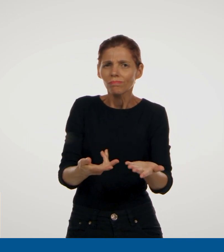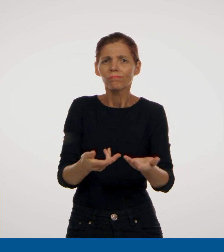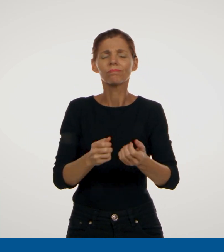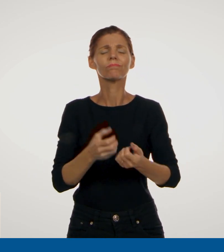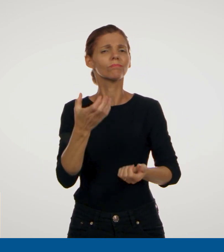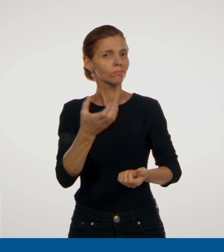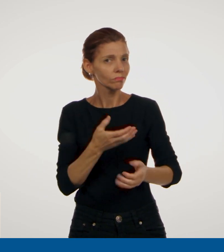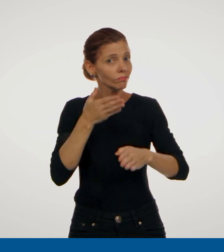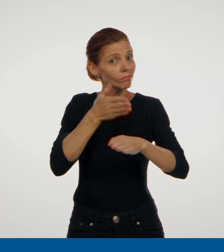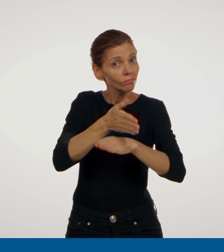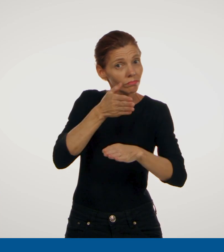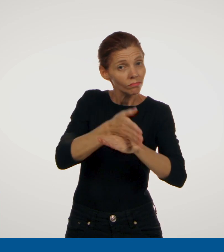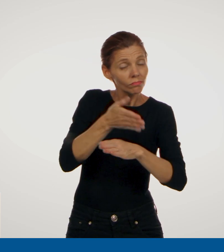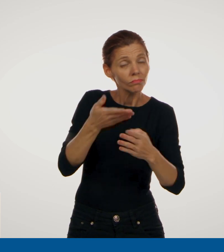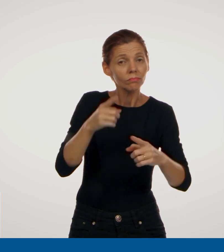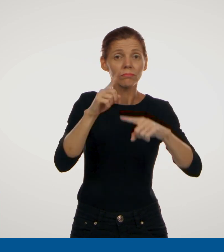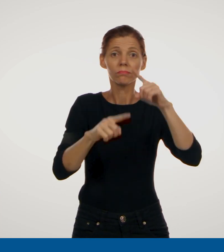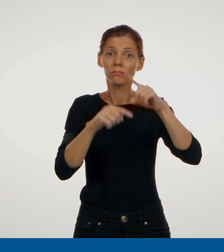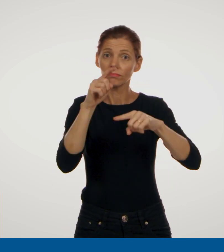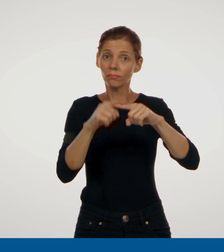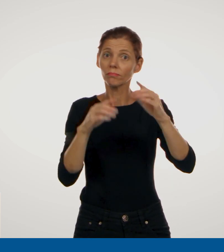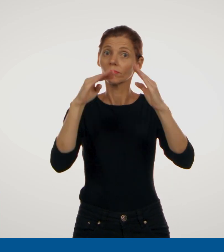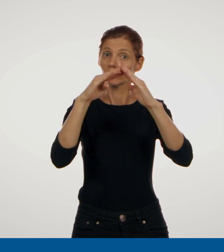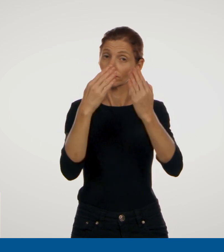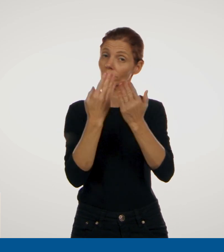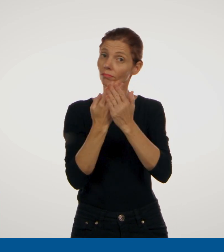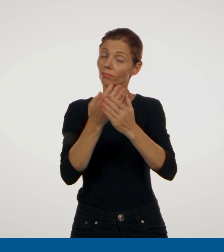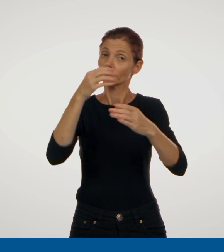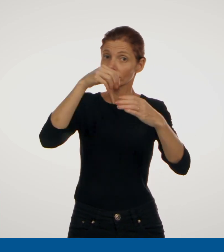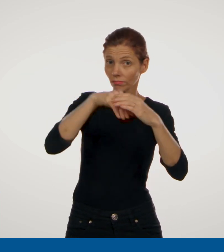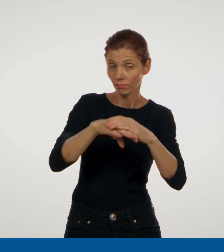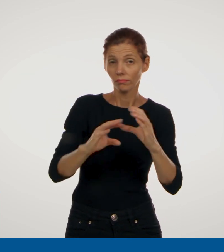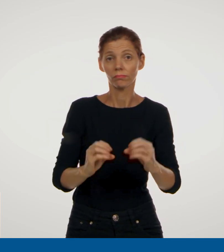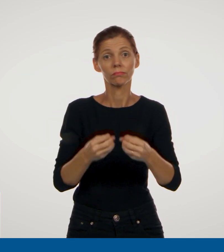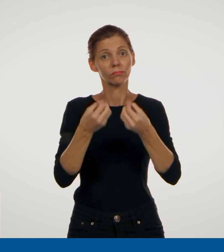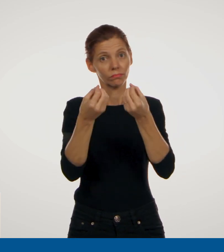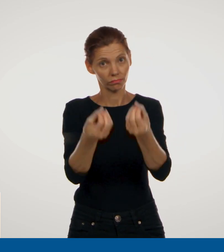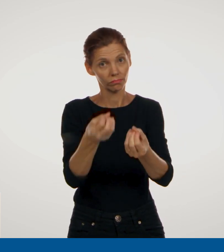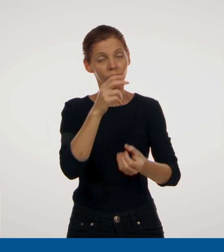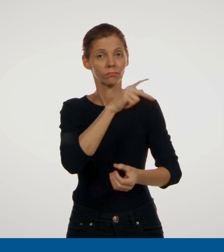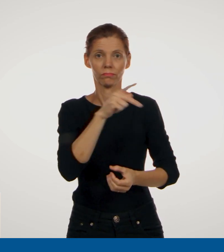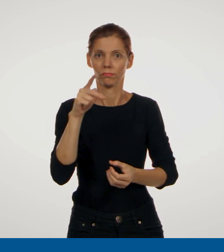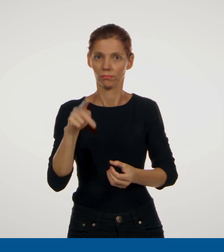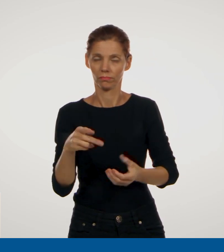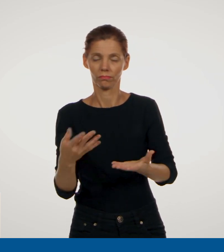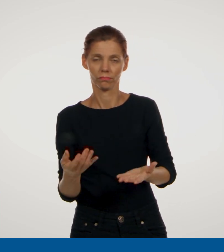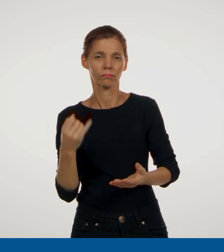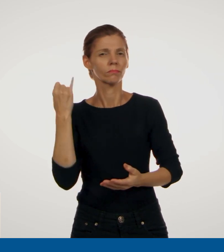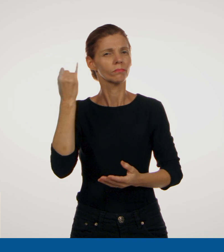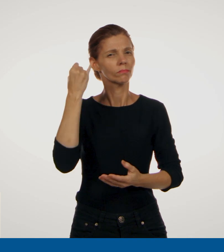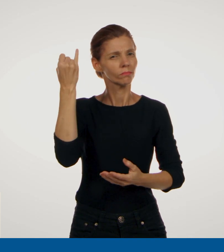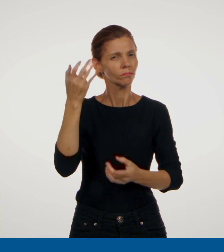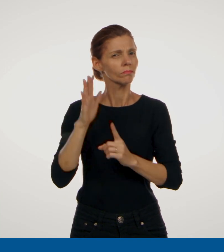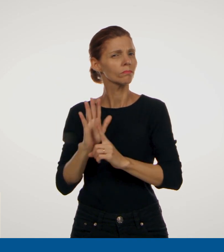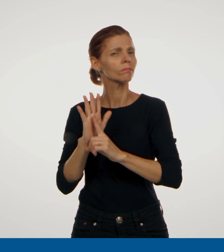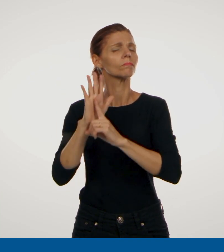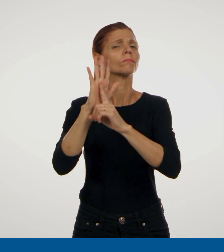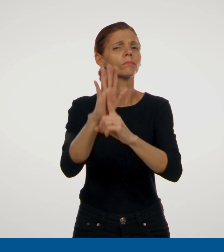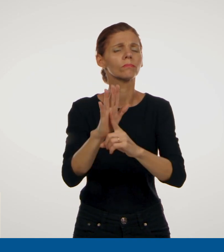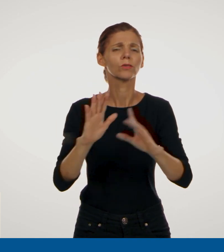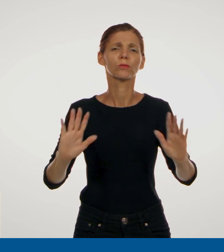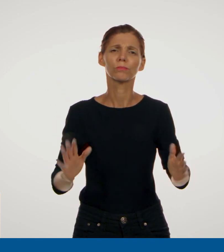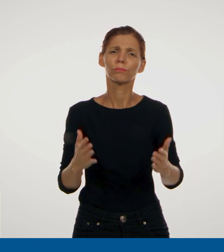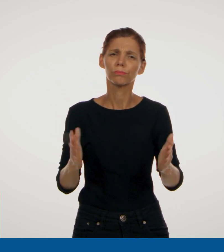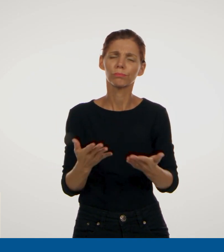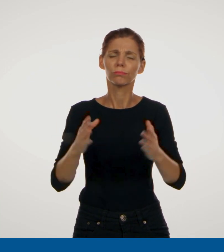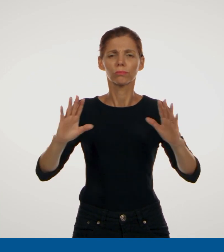a querer participar das atividades escolares oferecidas pelo professor. É importante frisar que motivação